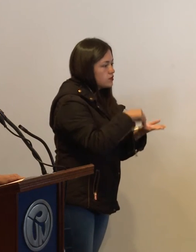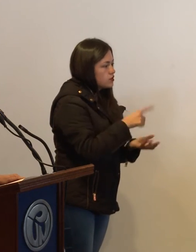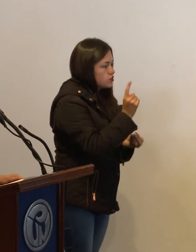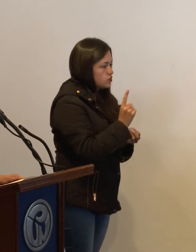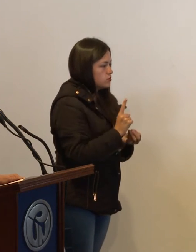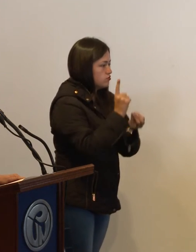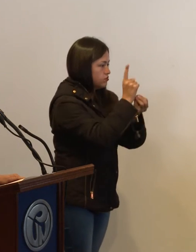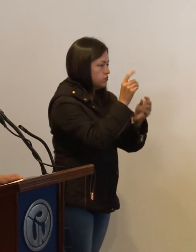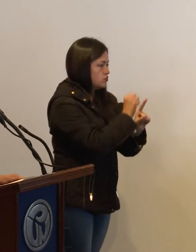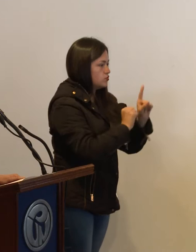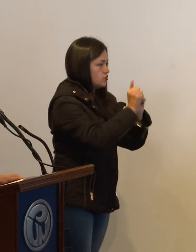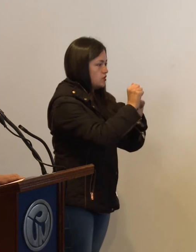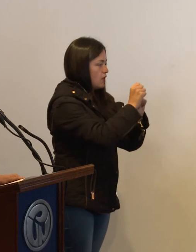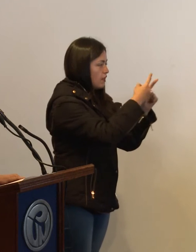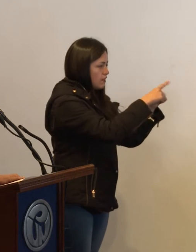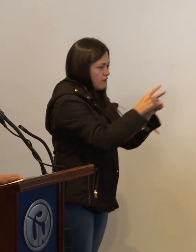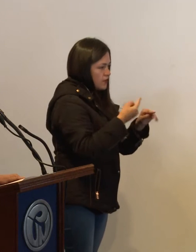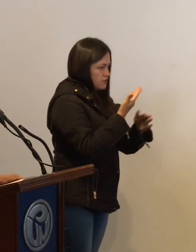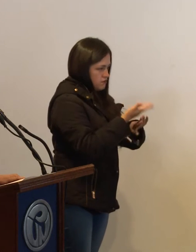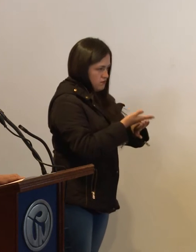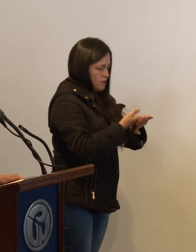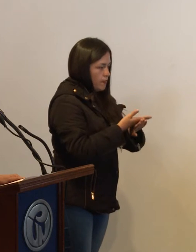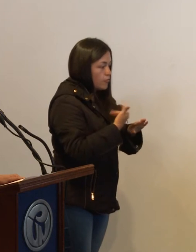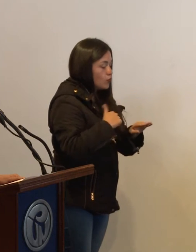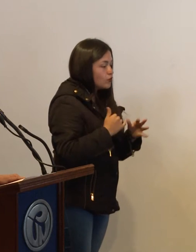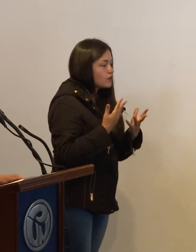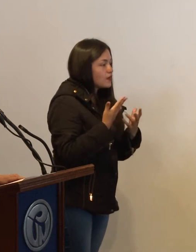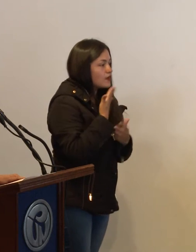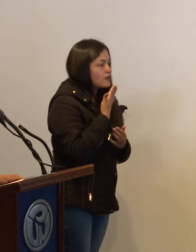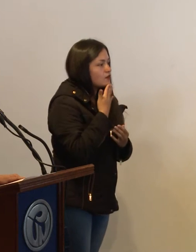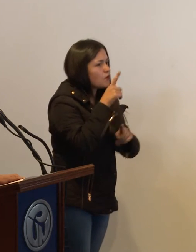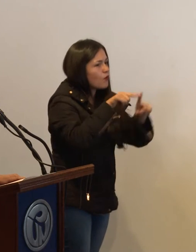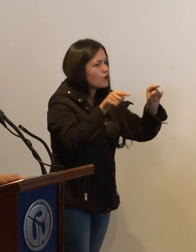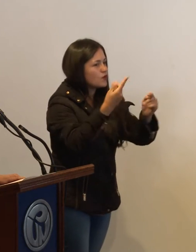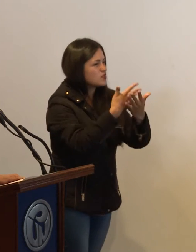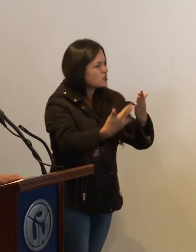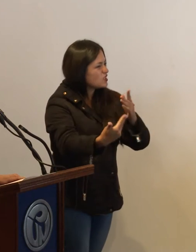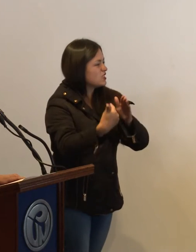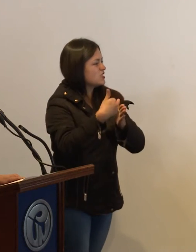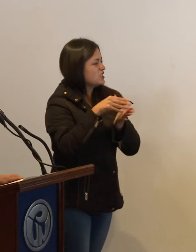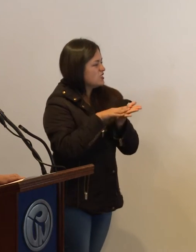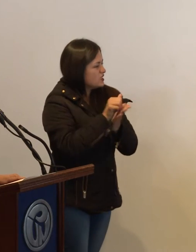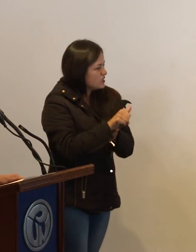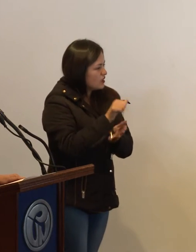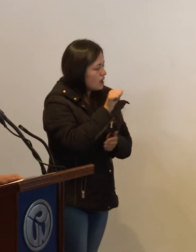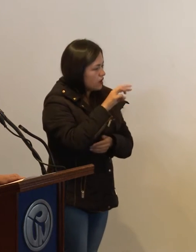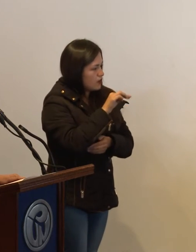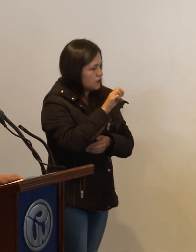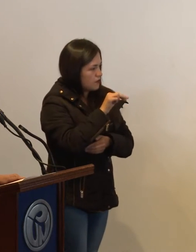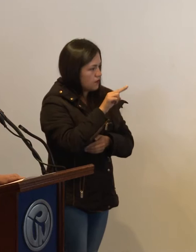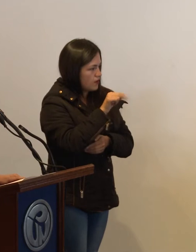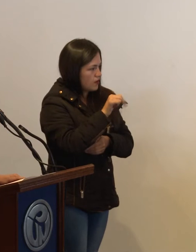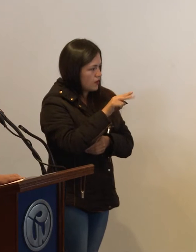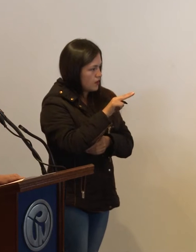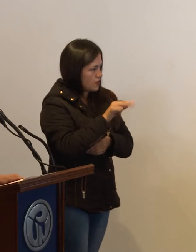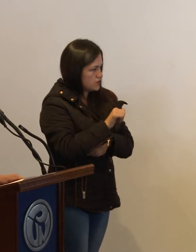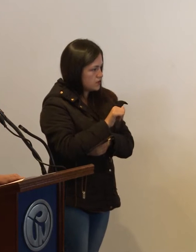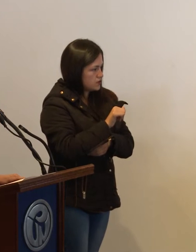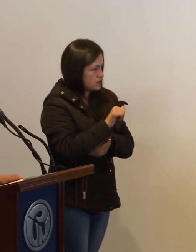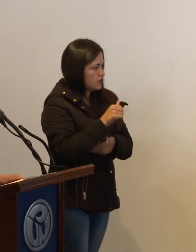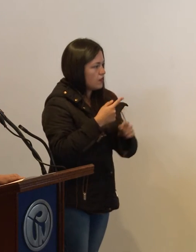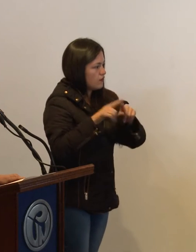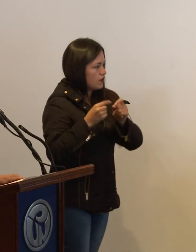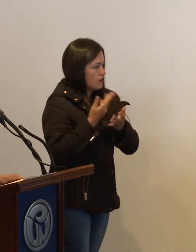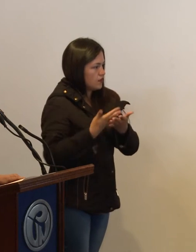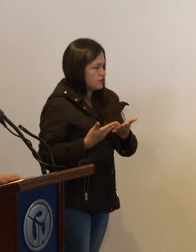político y académico adverso hacerle frente a obstáculos y amenazas de todo tipo. Celebrar los 10 años es darnos cuenta y